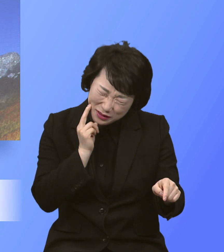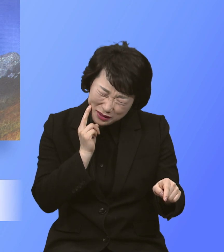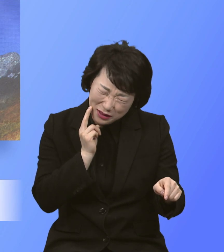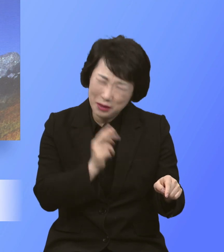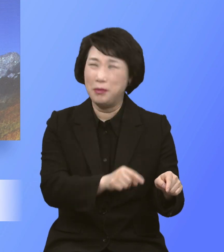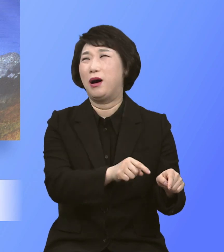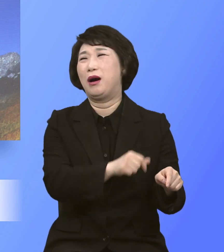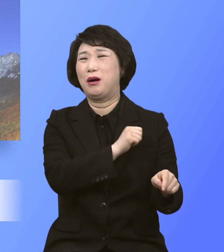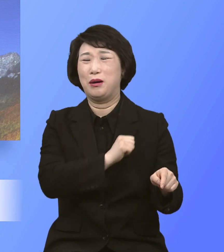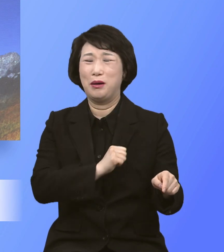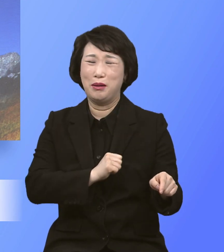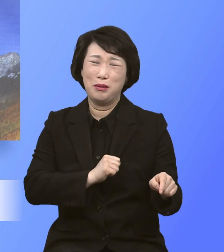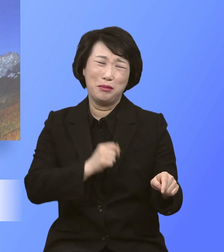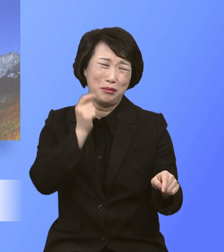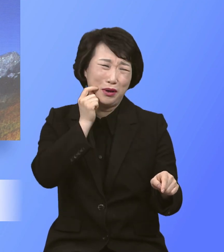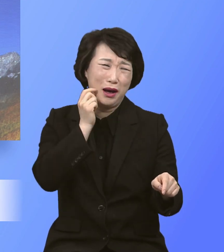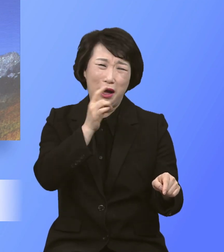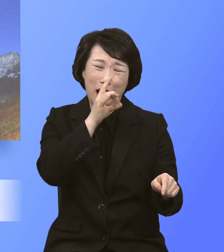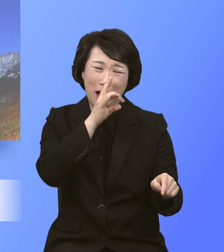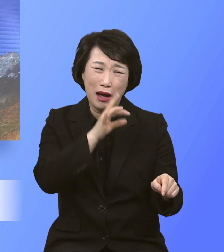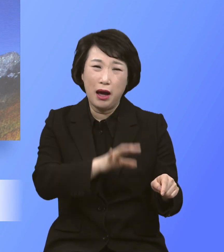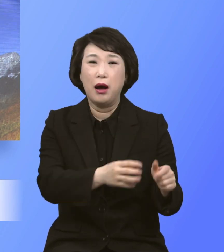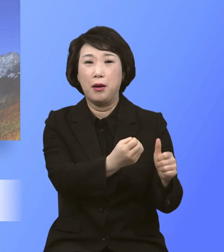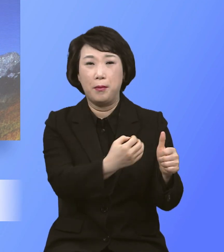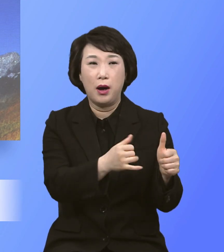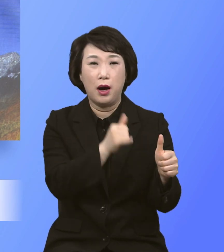너무 견딜 수가 없어요.